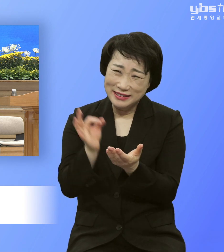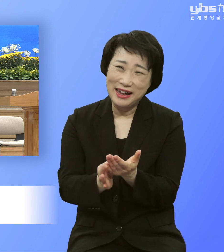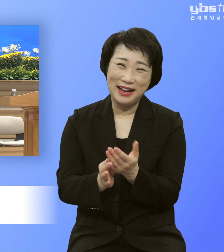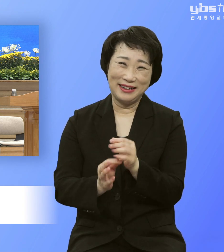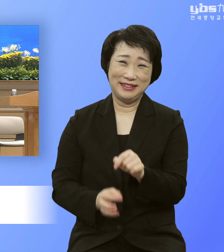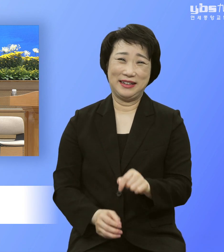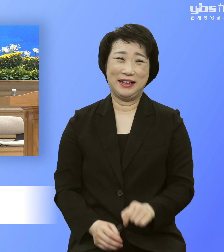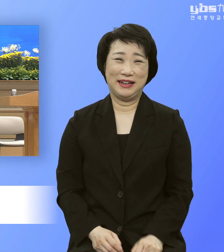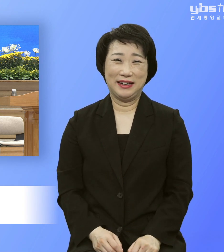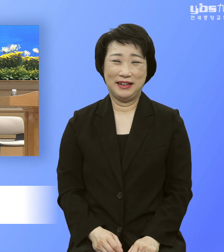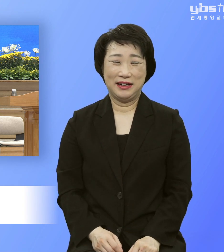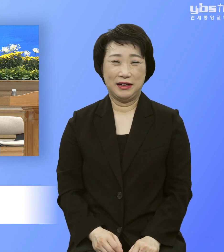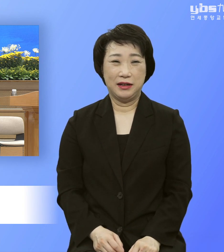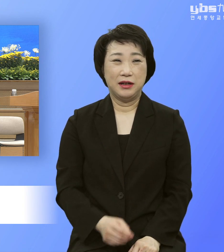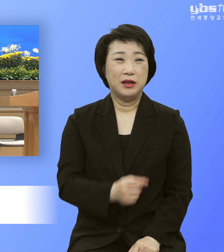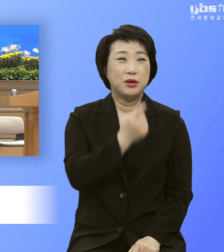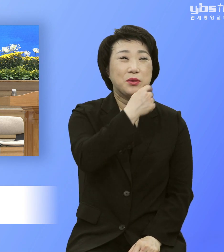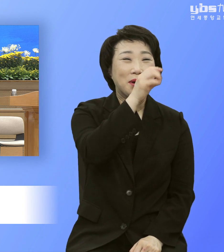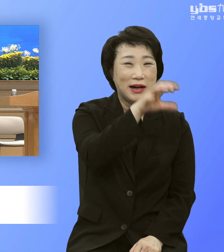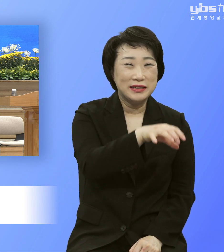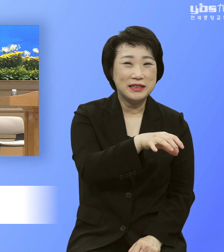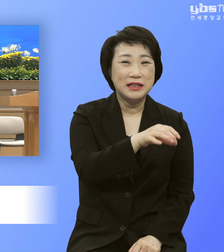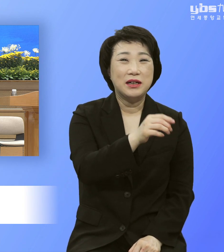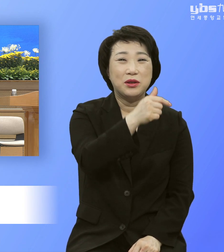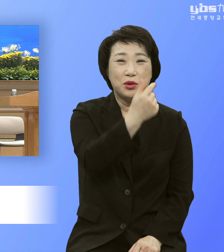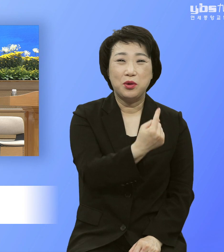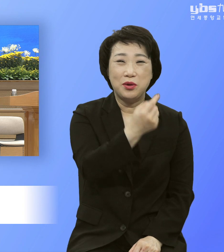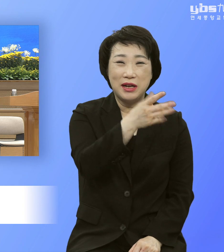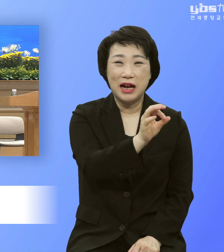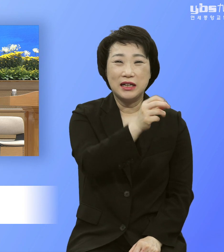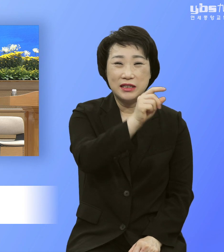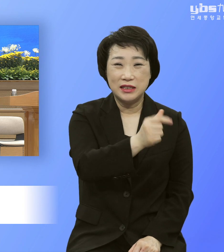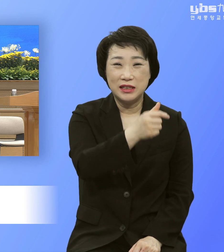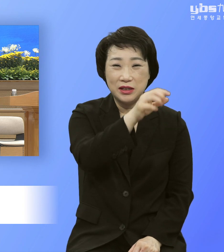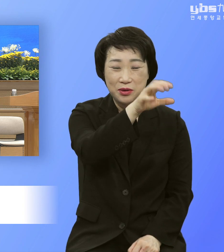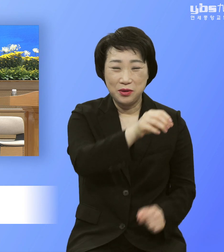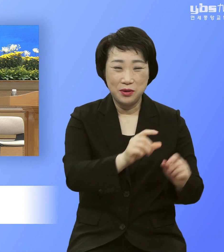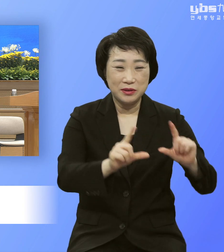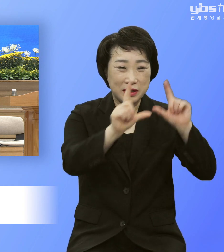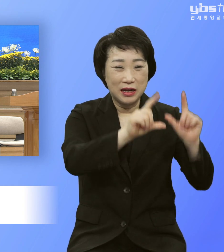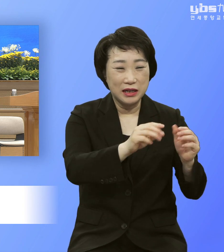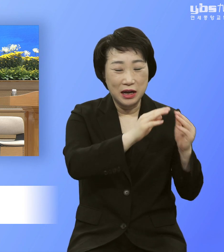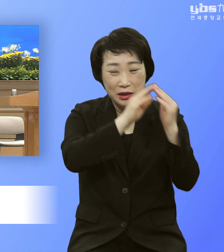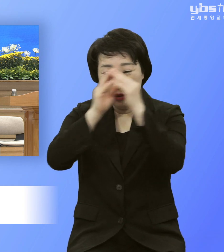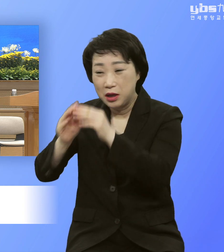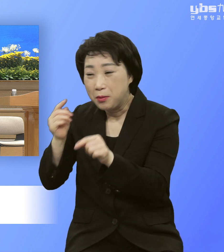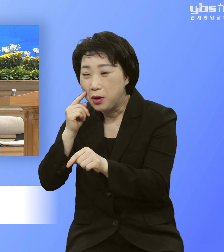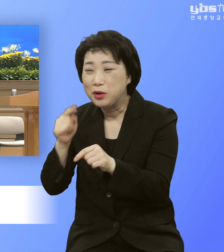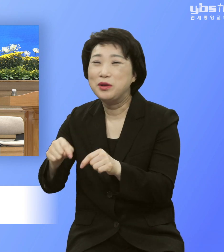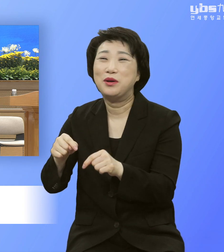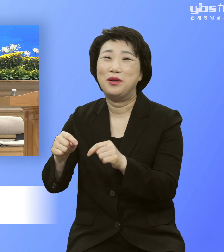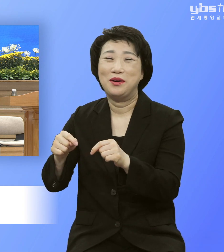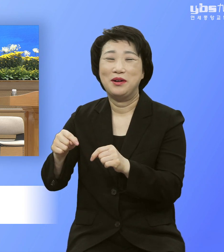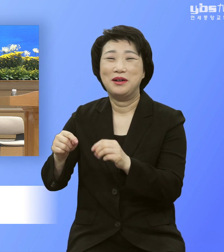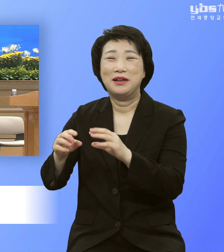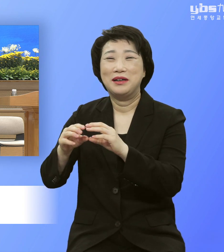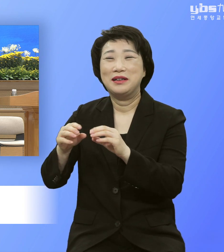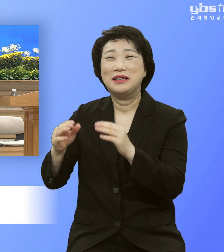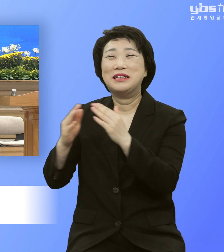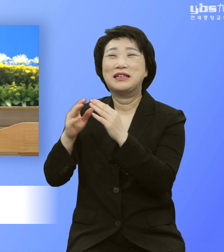동네예요. 노량진 살다 여기 와보니까요, 집값이 아니더라니까.